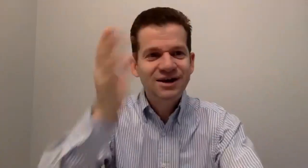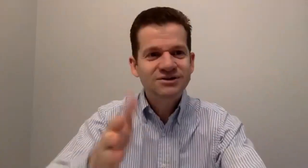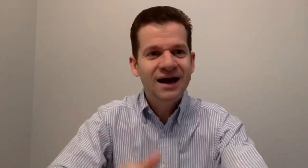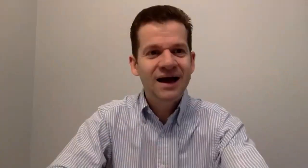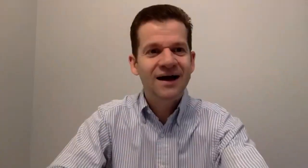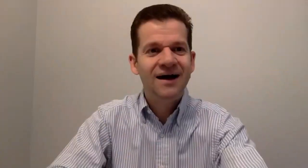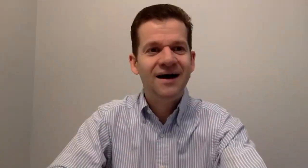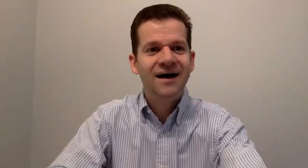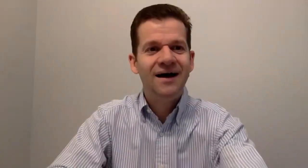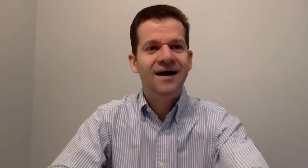Esqueceu já?